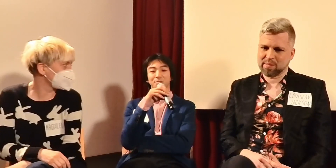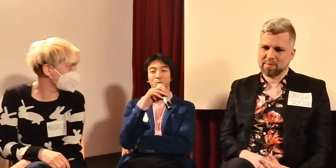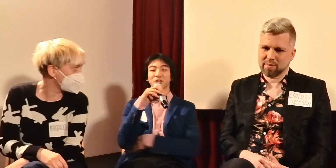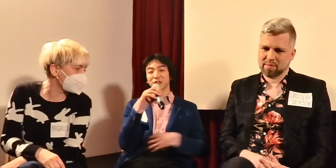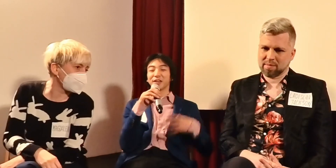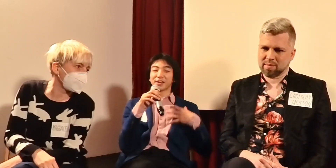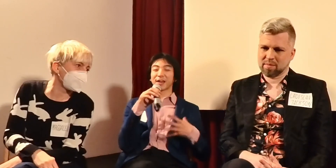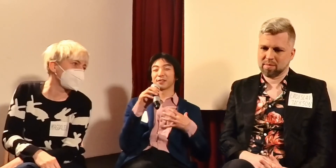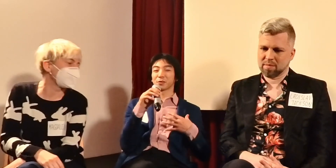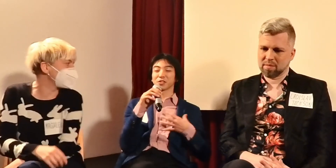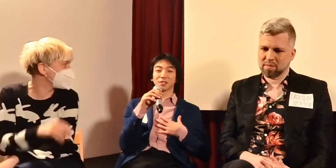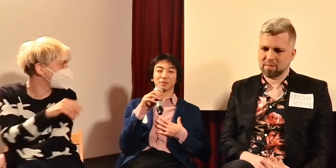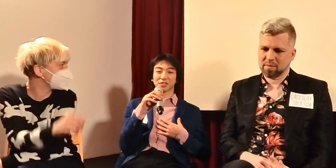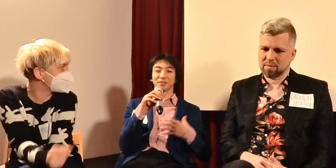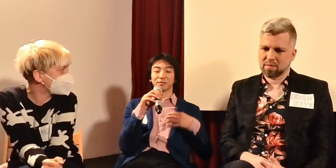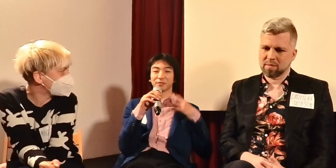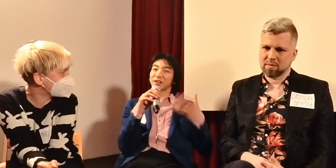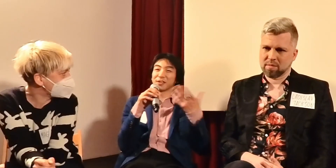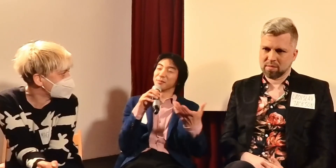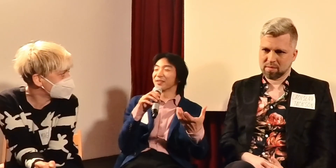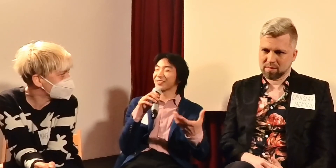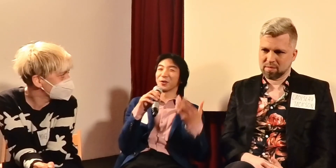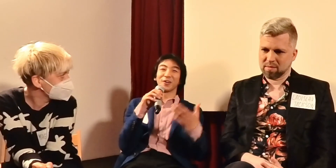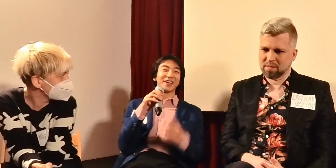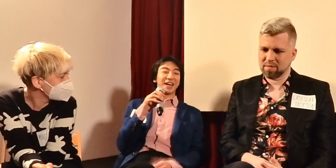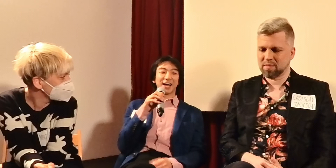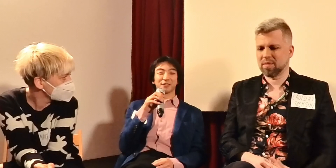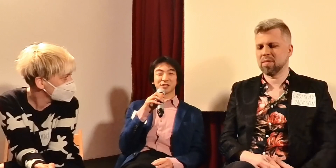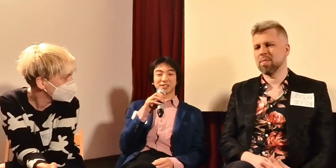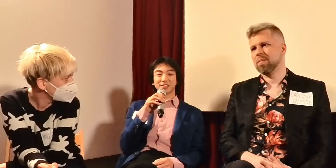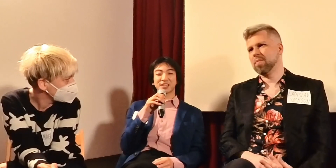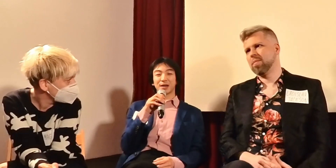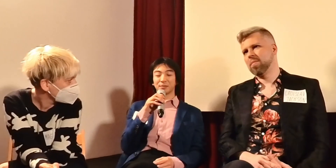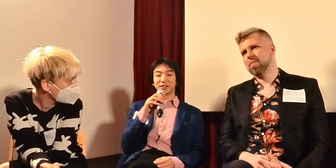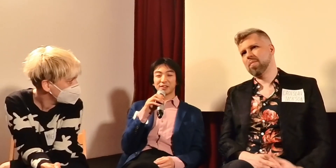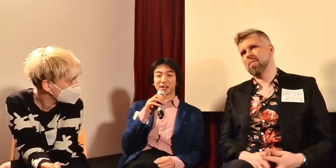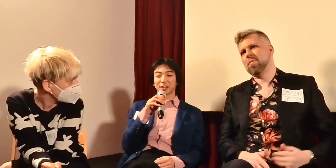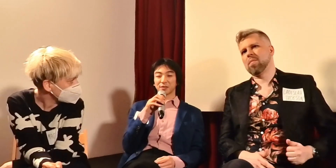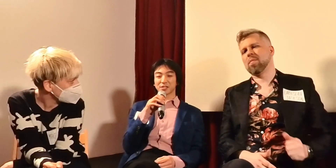to vlastně není pouze, že nějak, jakože jsem vlastně victim toho, ale vlastně